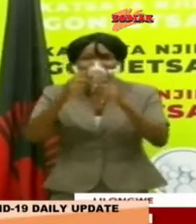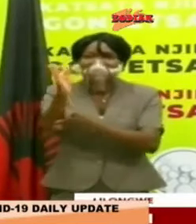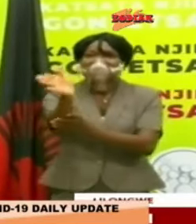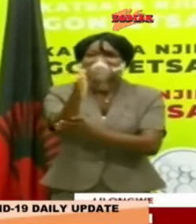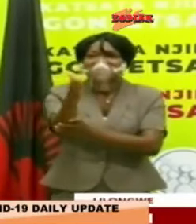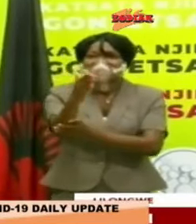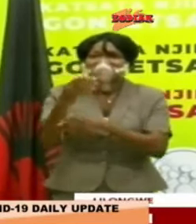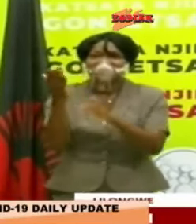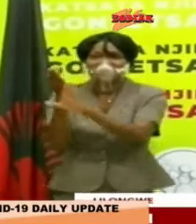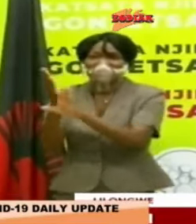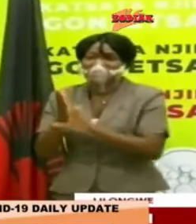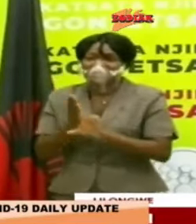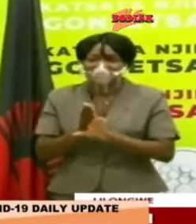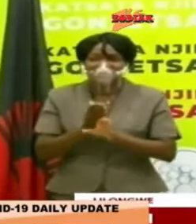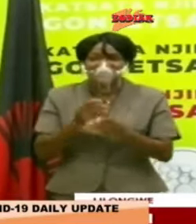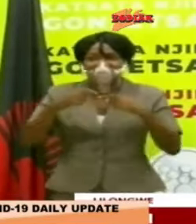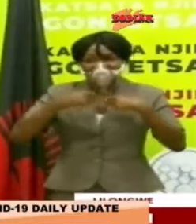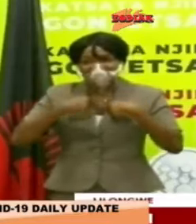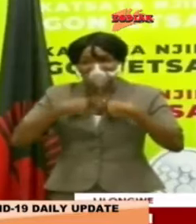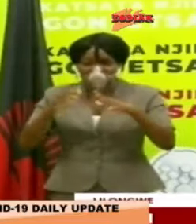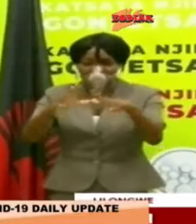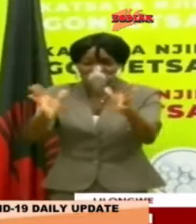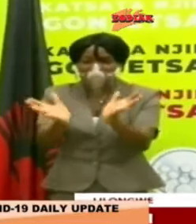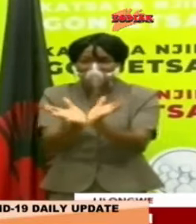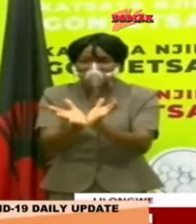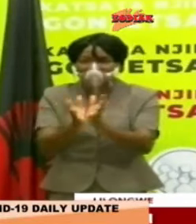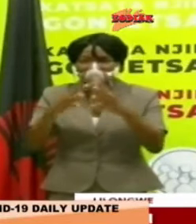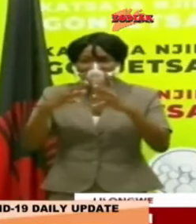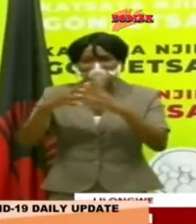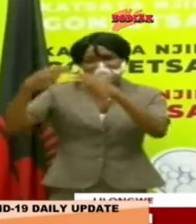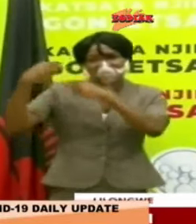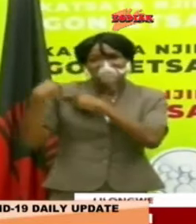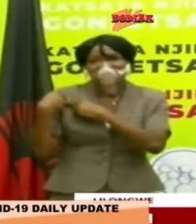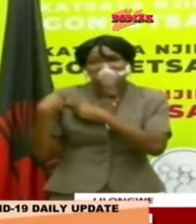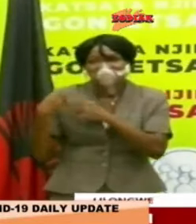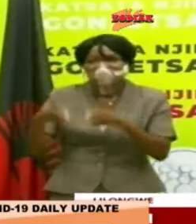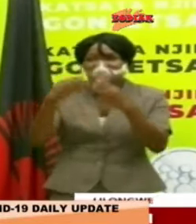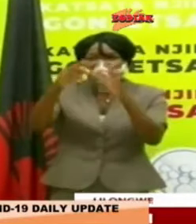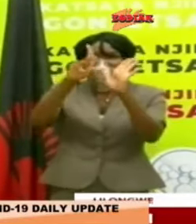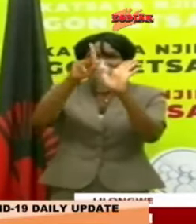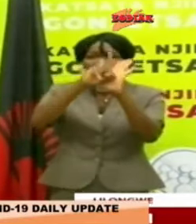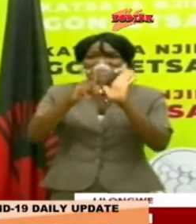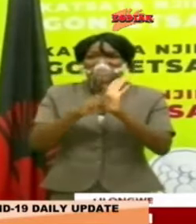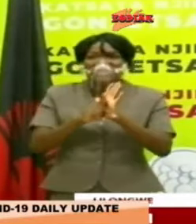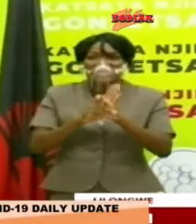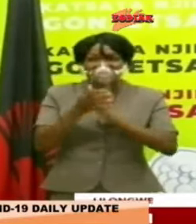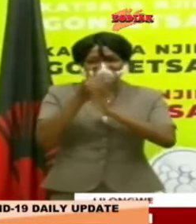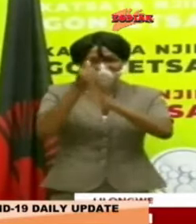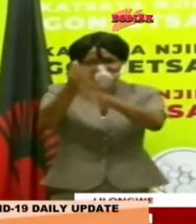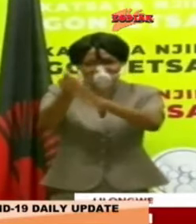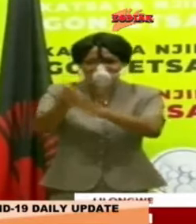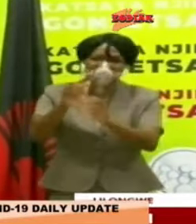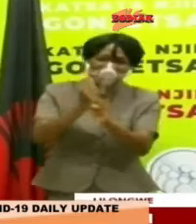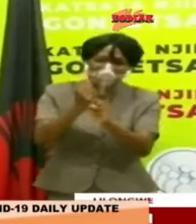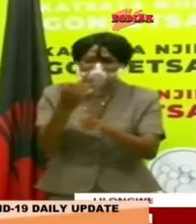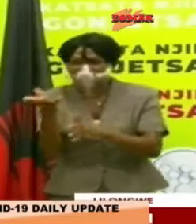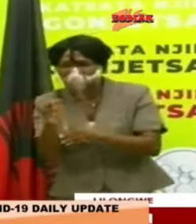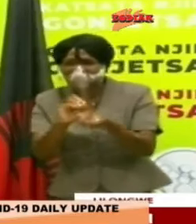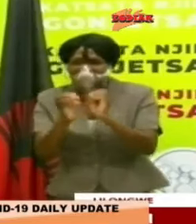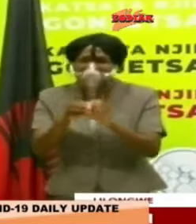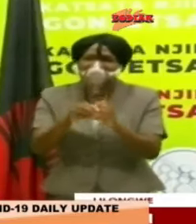osiyanasiyana koma ifeyo ngati committee ndamene timapereka policy direction kuti kodi zinthu ziziyenda